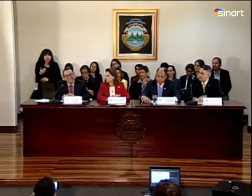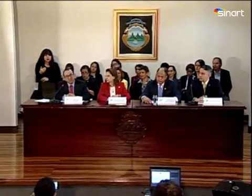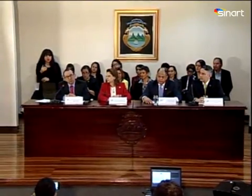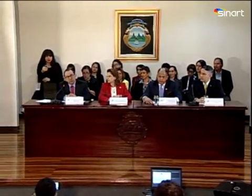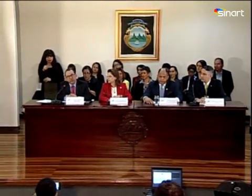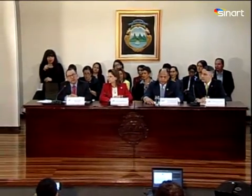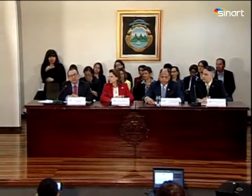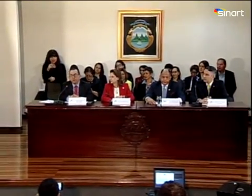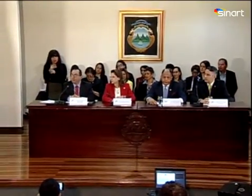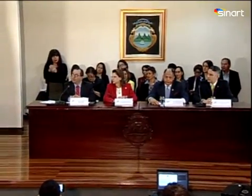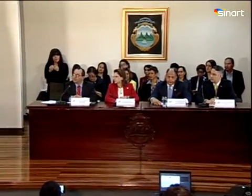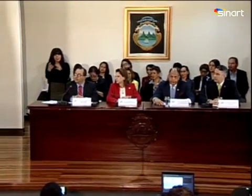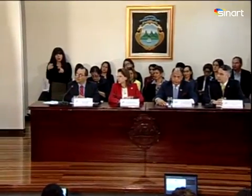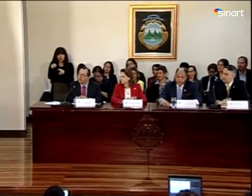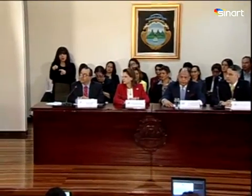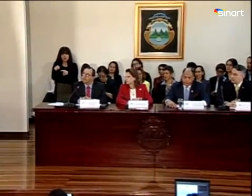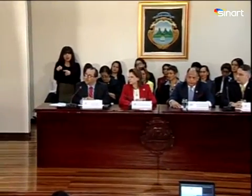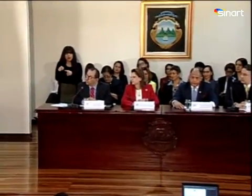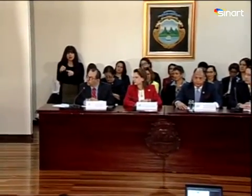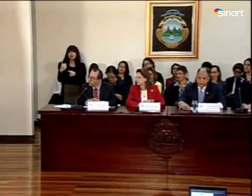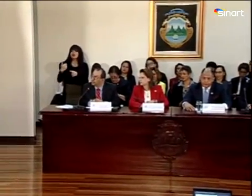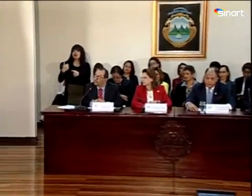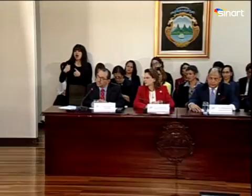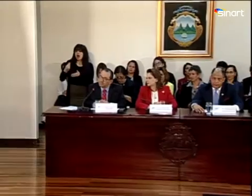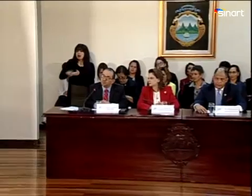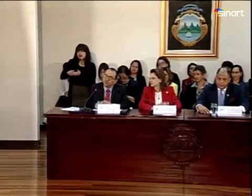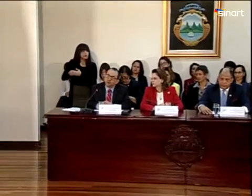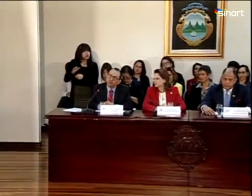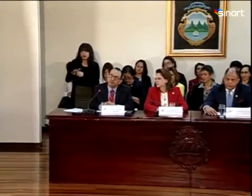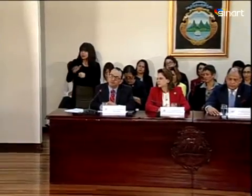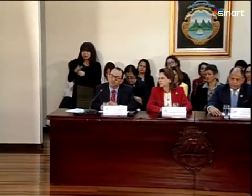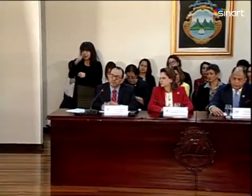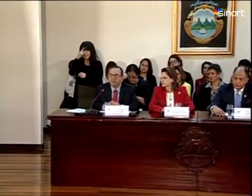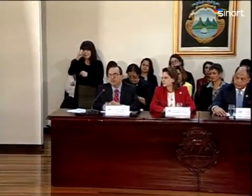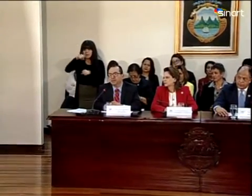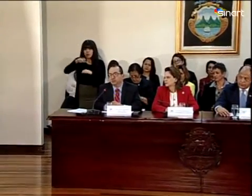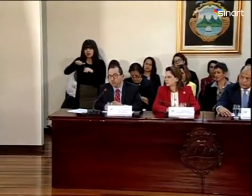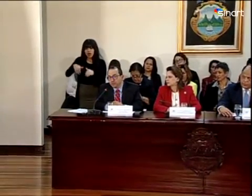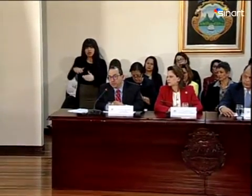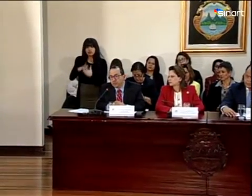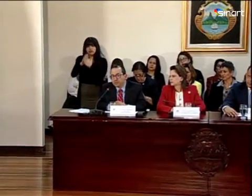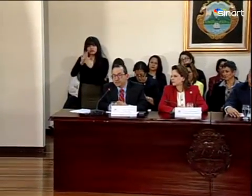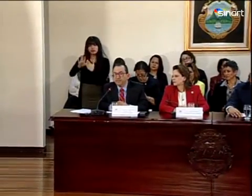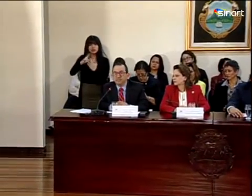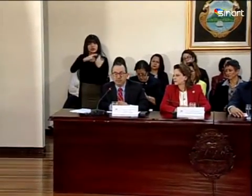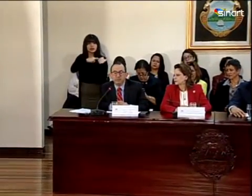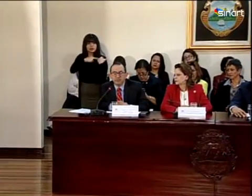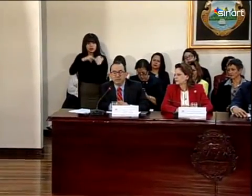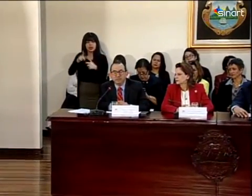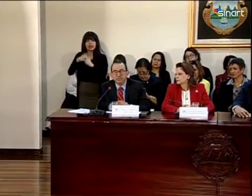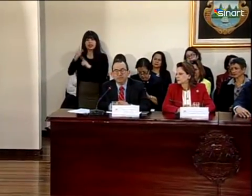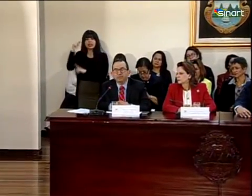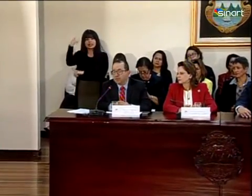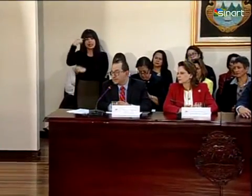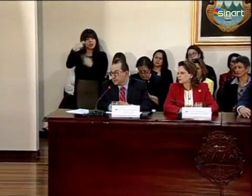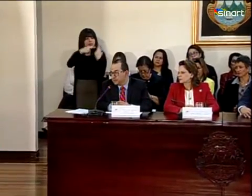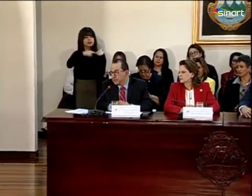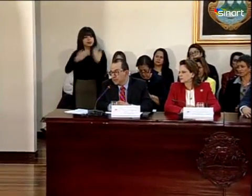este ente público no tenga los recursos suficientes para poder afrontar sus obligaciones, el Estado está en la